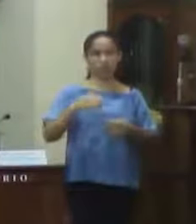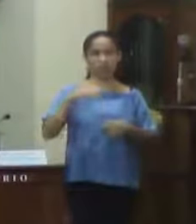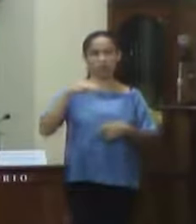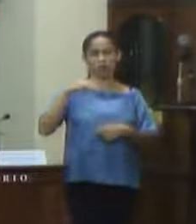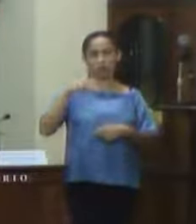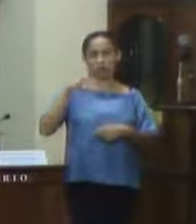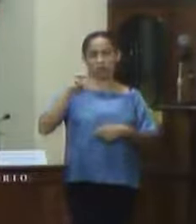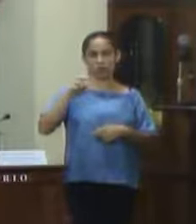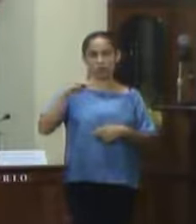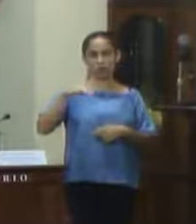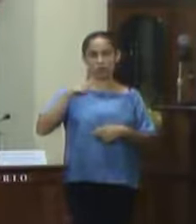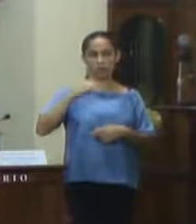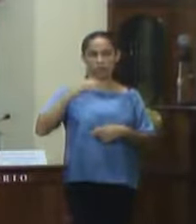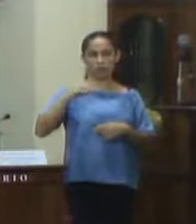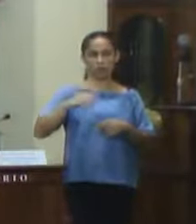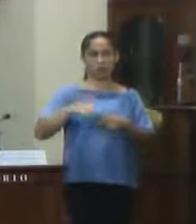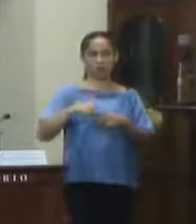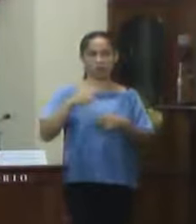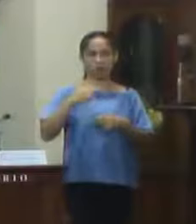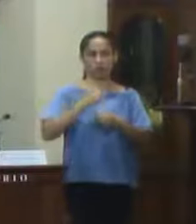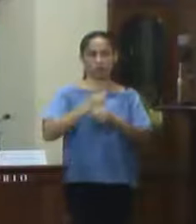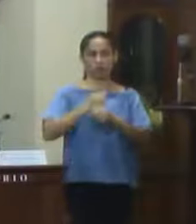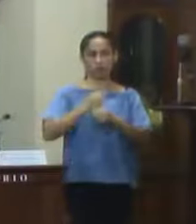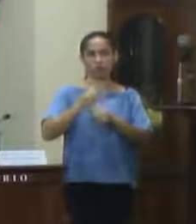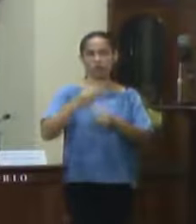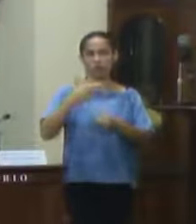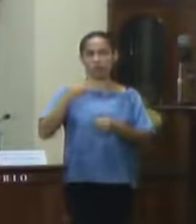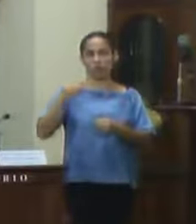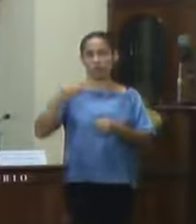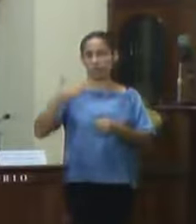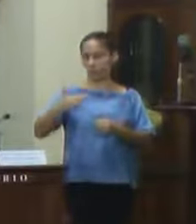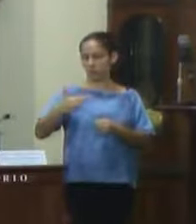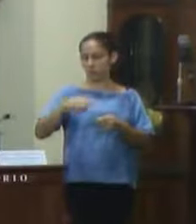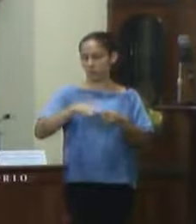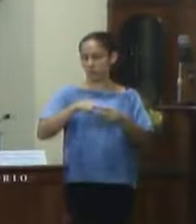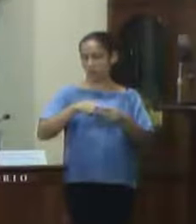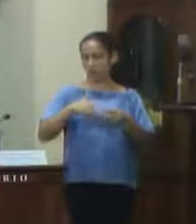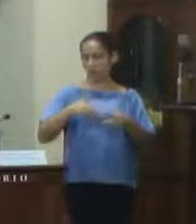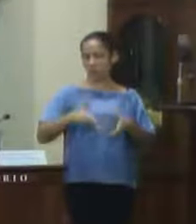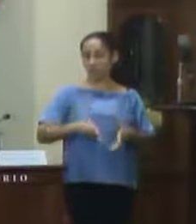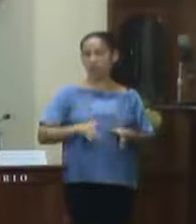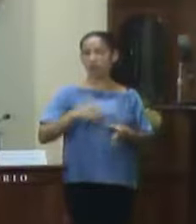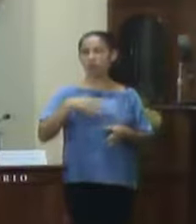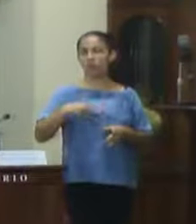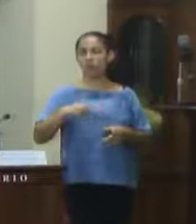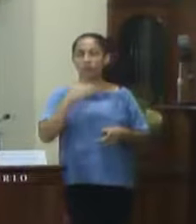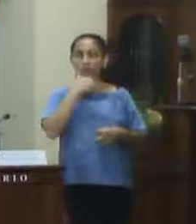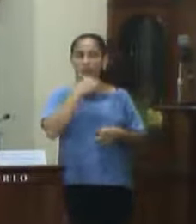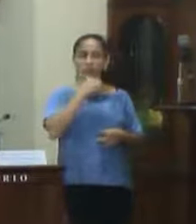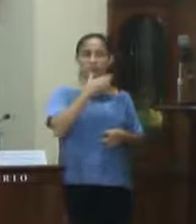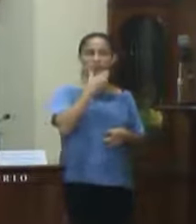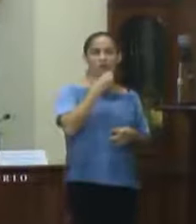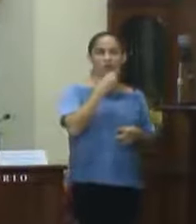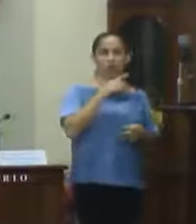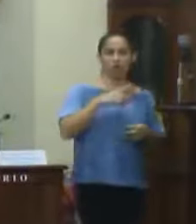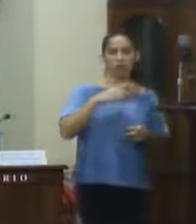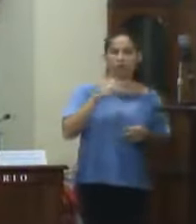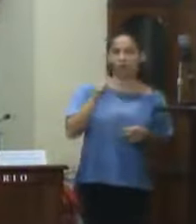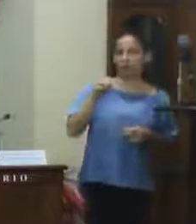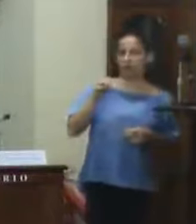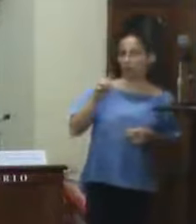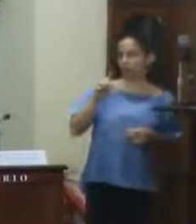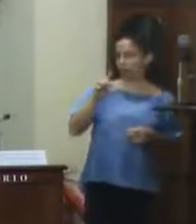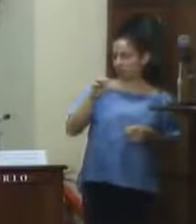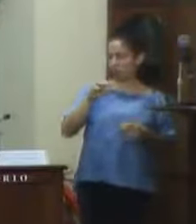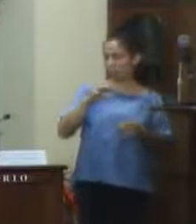distrito de Valença, filho de Grislane Aparecida Jacinto de Oliveira e de Altamiro Gonçalves de Oliveira, aluno